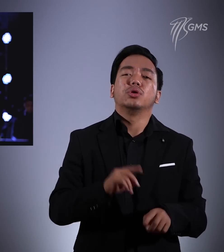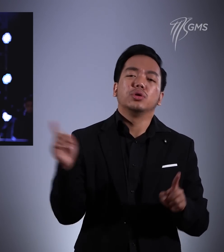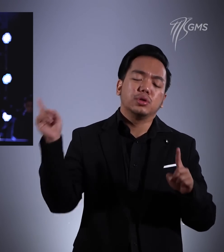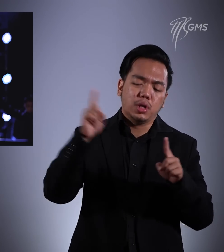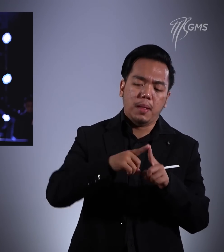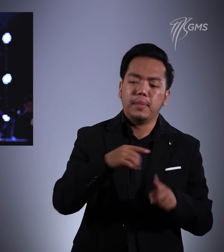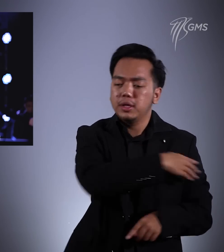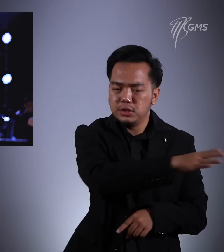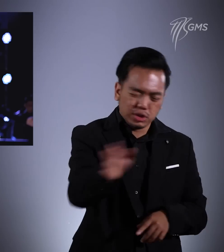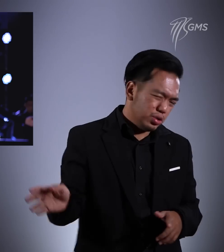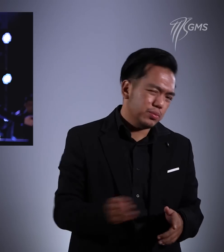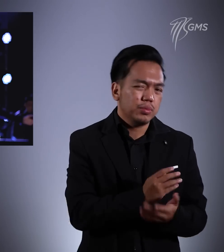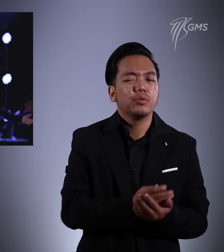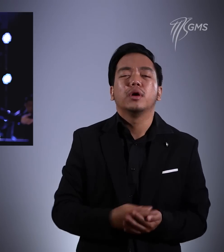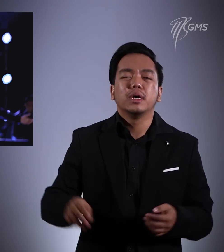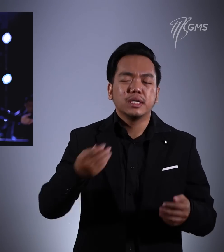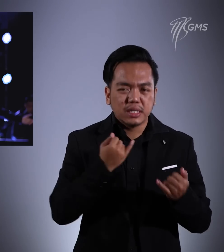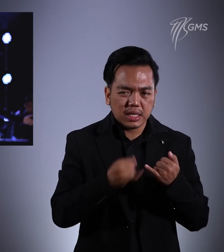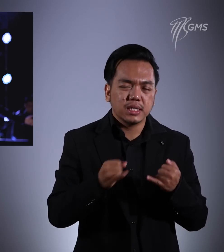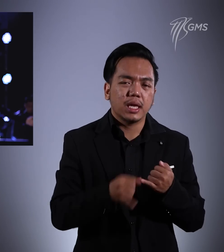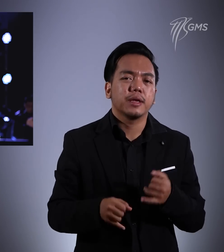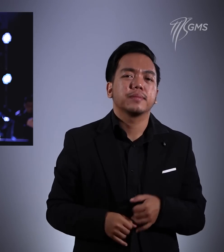untuk berdoa secara pribadi di ibadah ini.